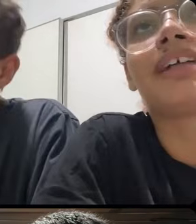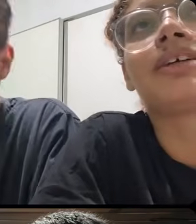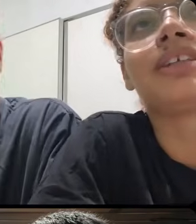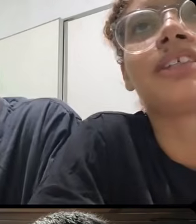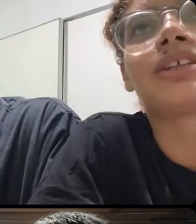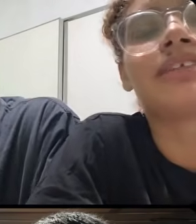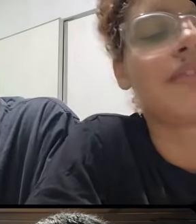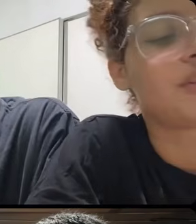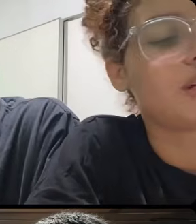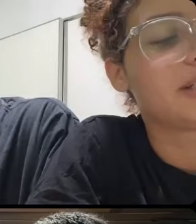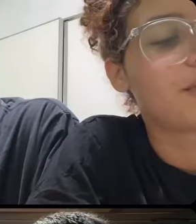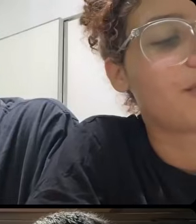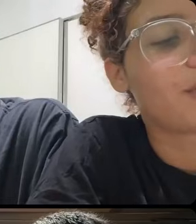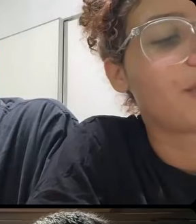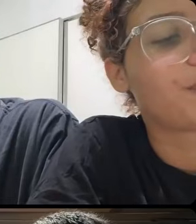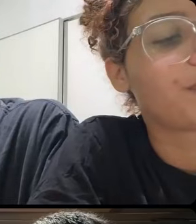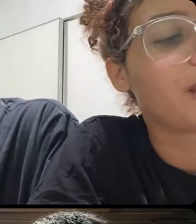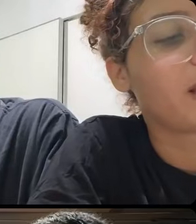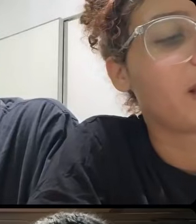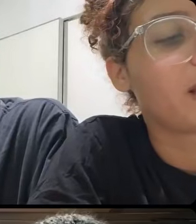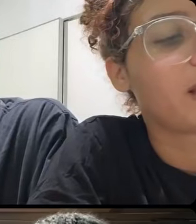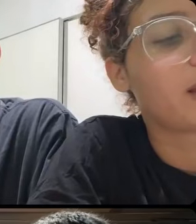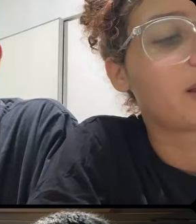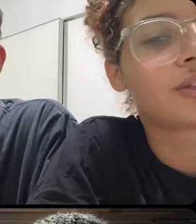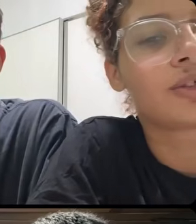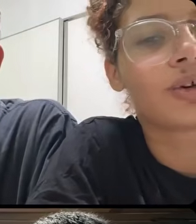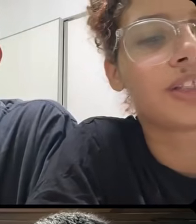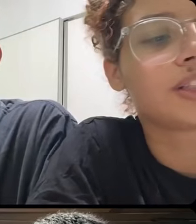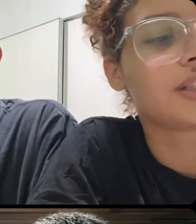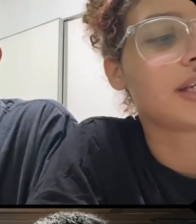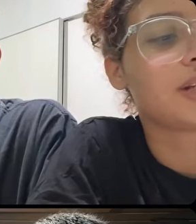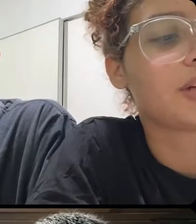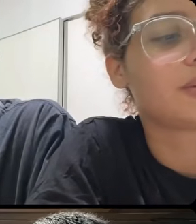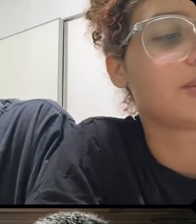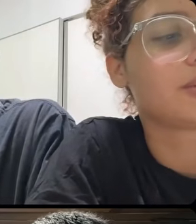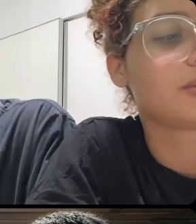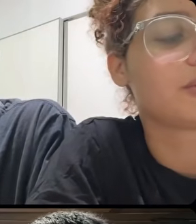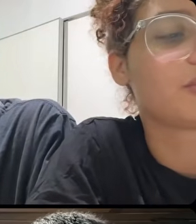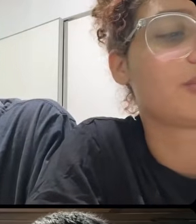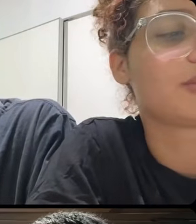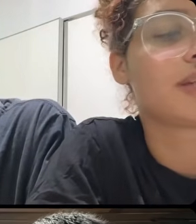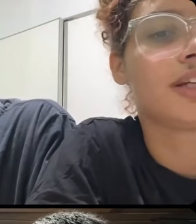É o que mais acontece quando você vai evangelizar fora é cristãos